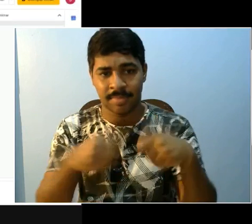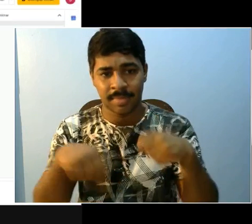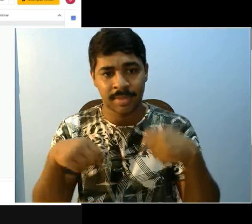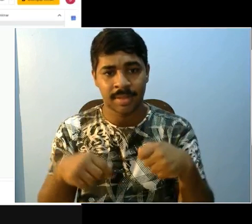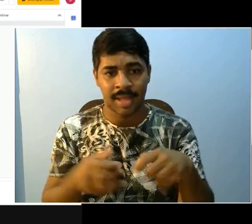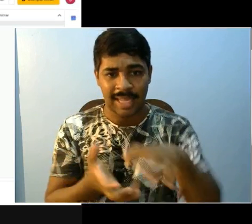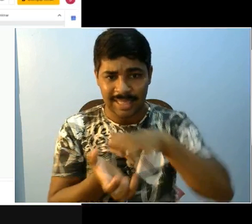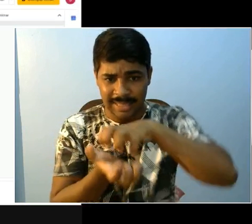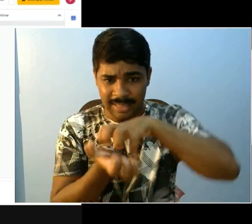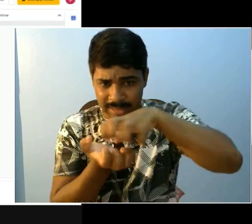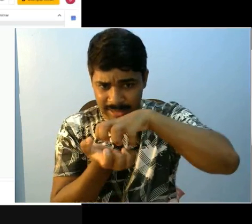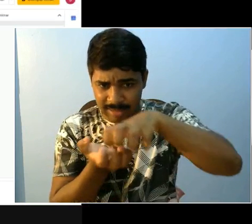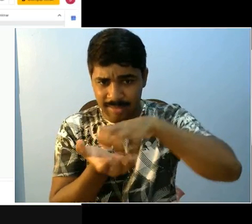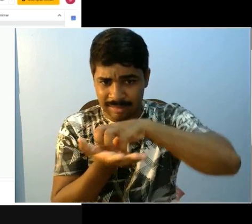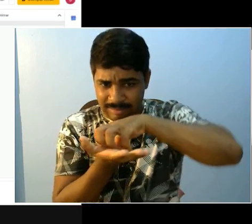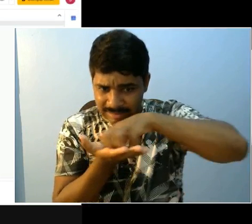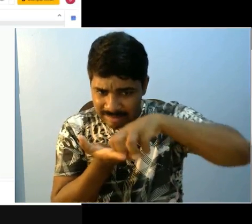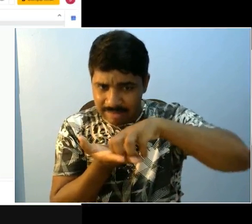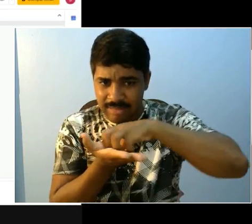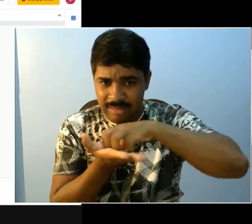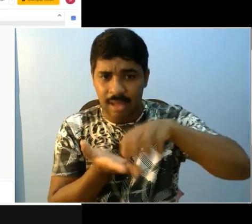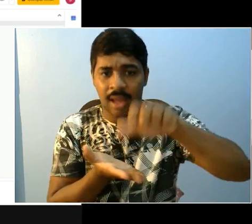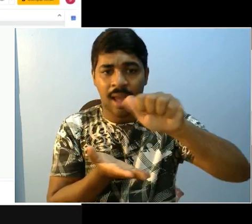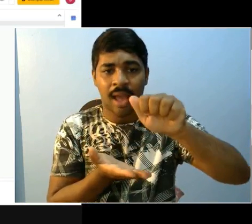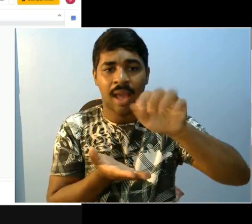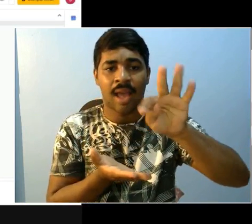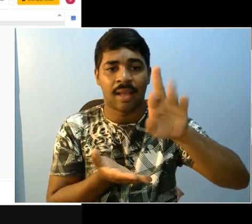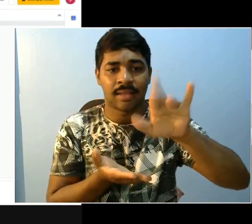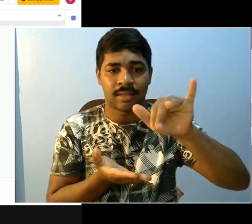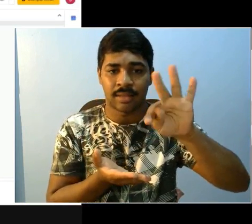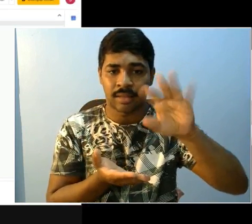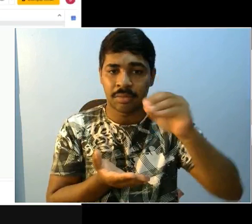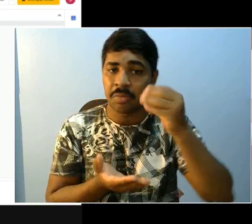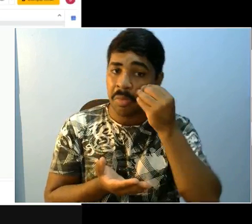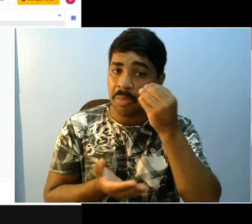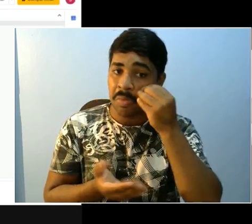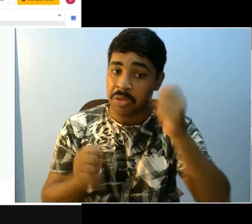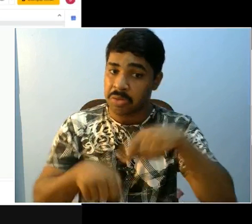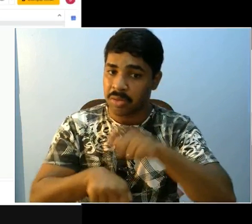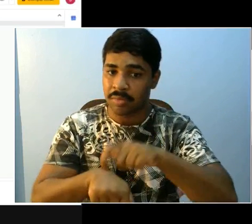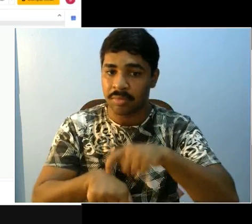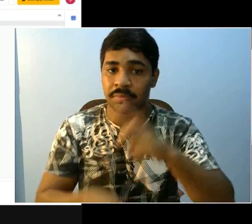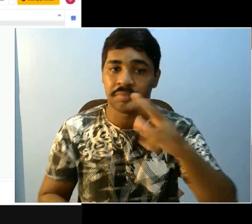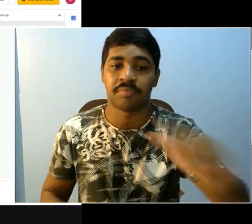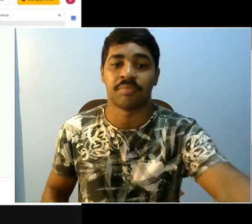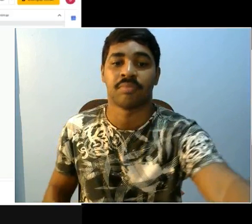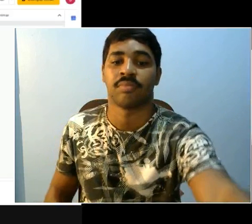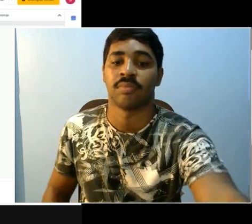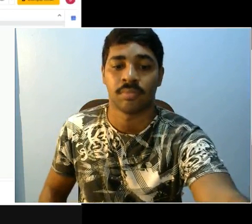Essa daqui é o seguinte, ó. Só não sei se vai dar tempo. Vamos lá.